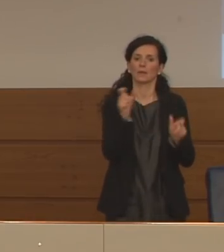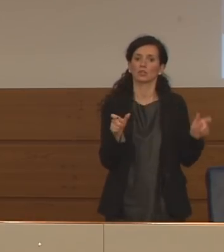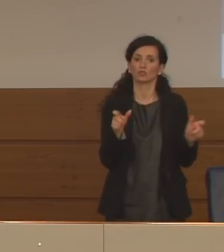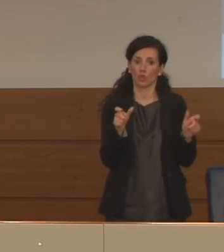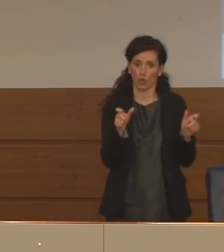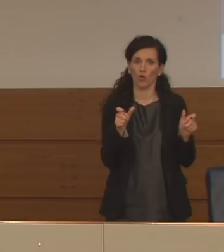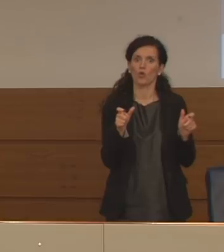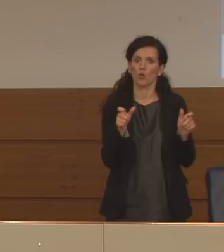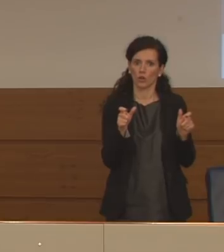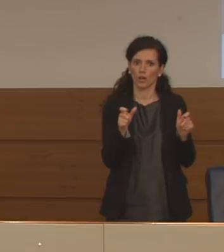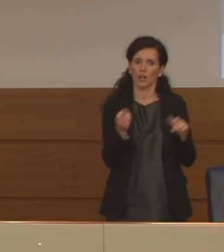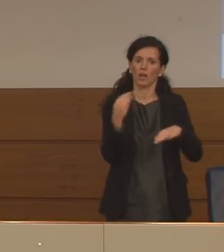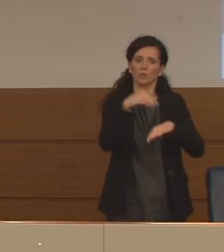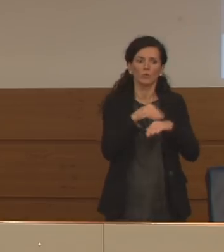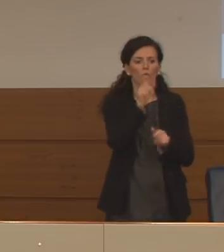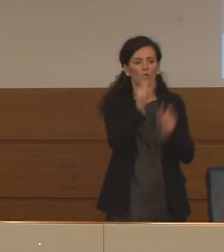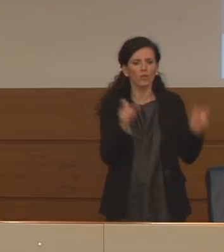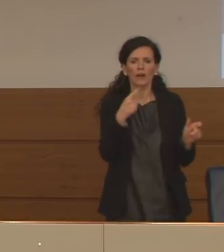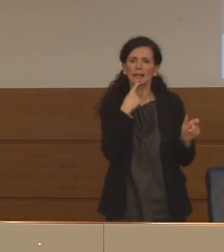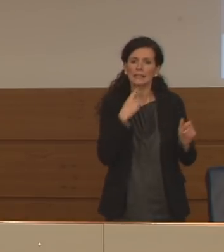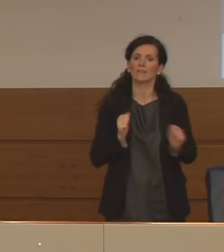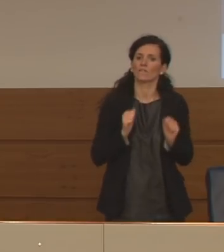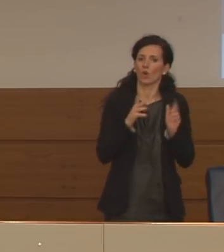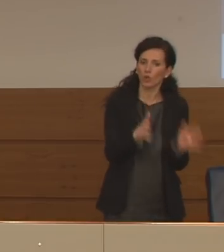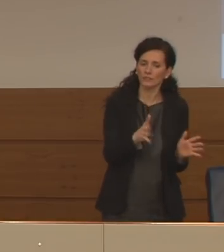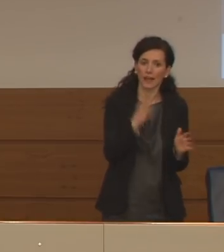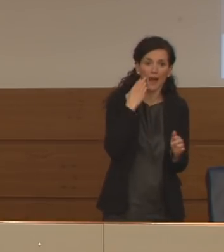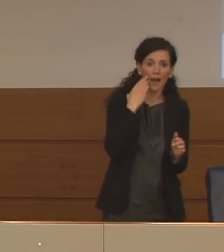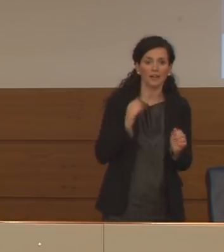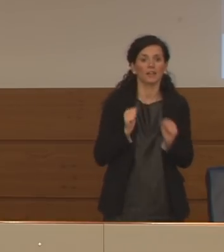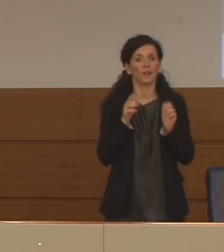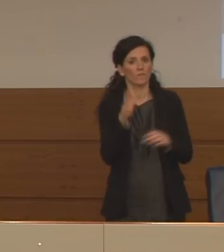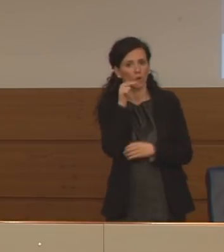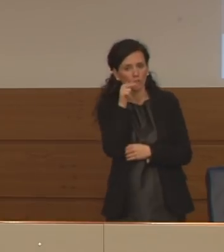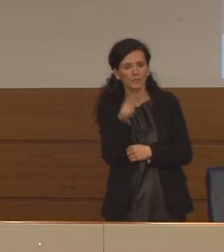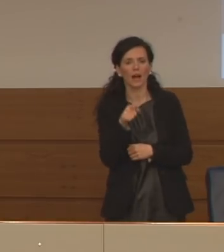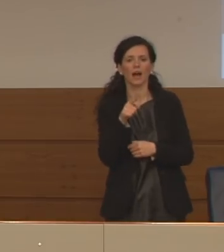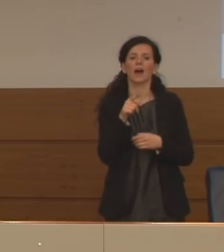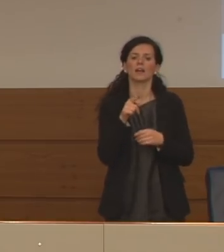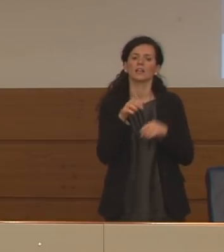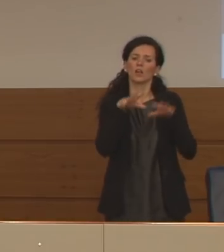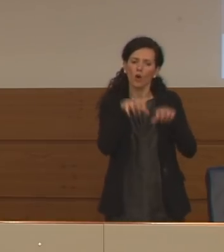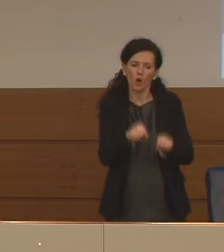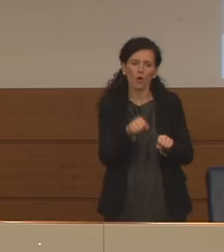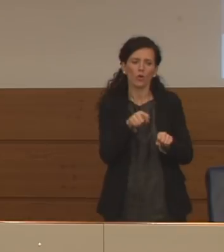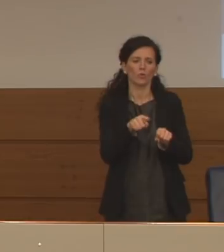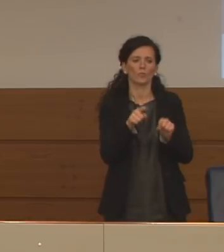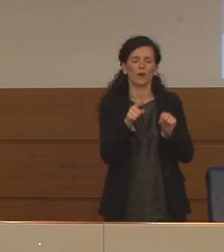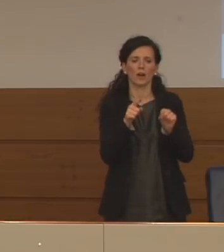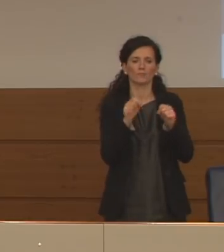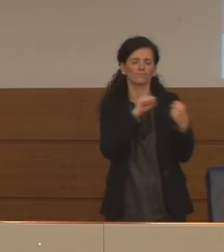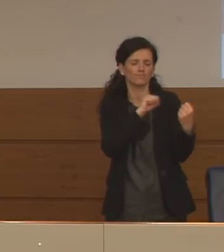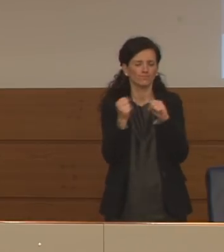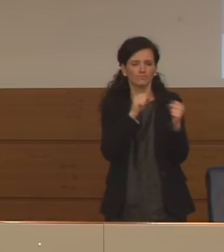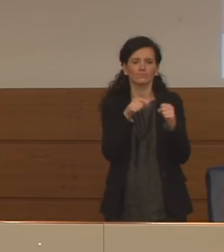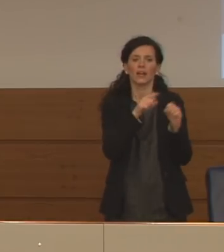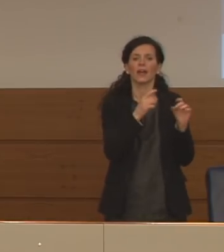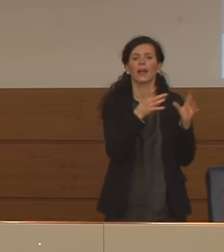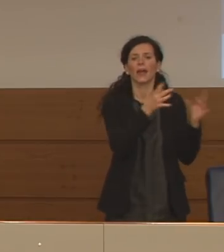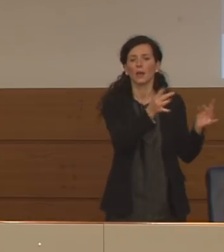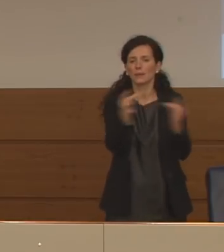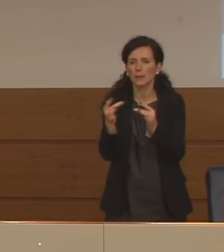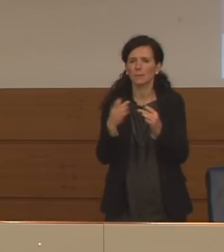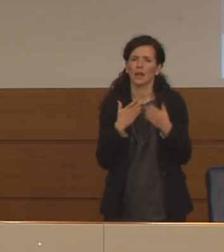riferite ai nostri volontari alle nostre volontarie impiegate nella lotta a questa epidemia voglio